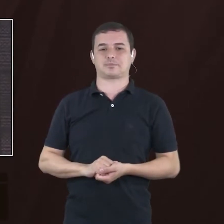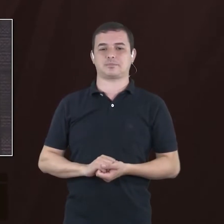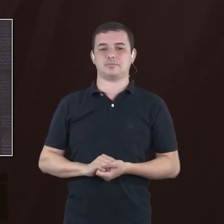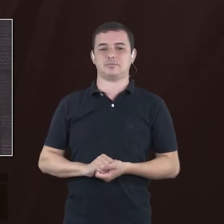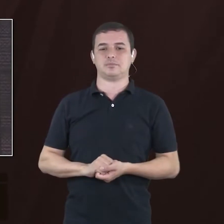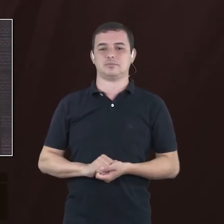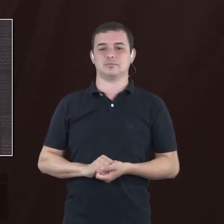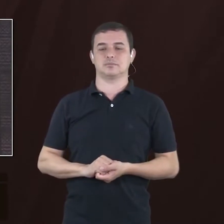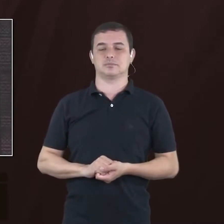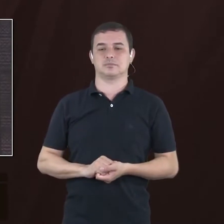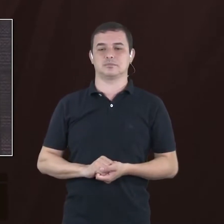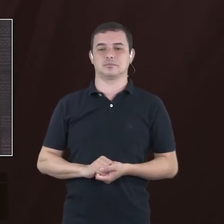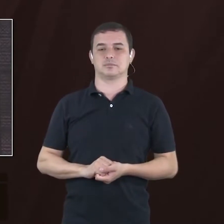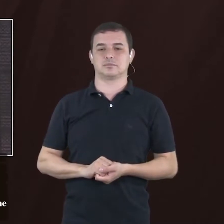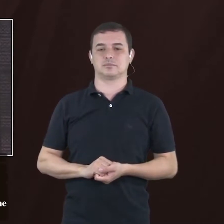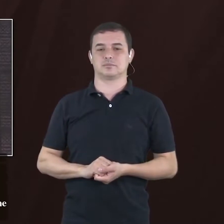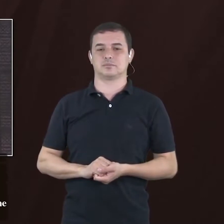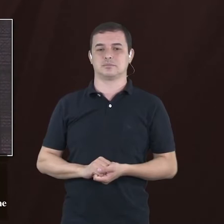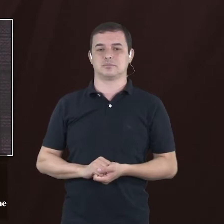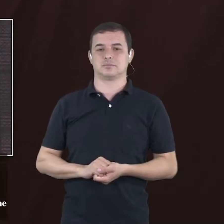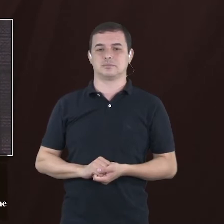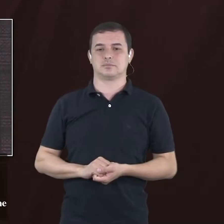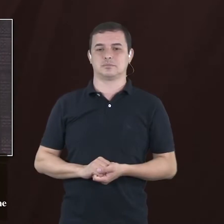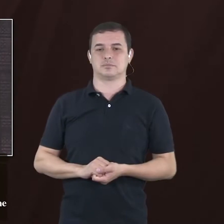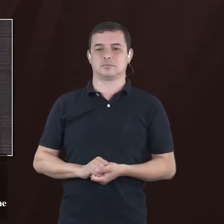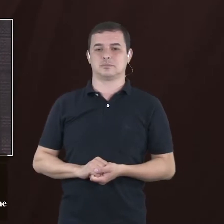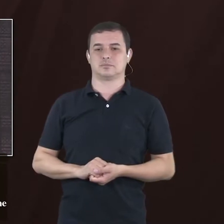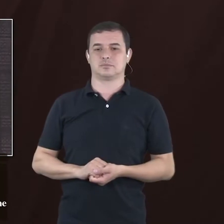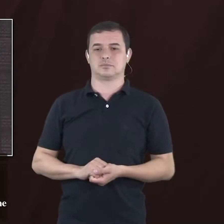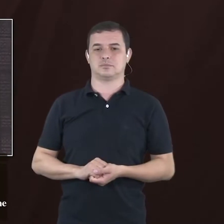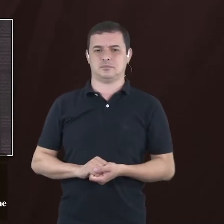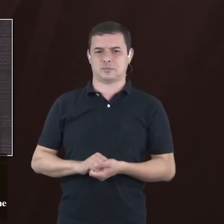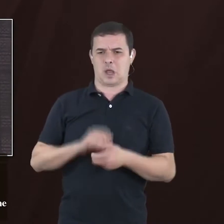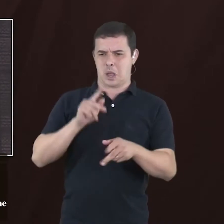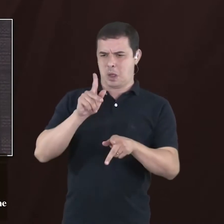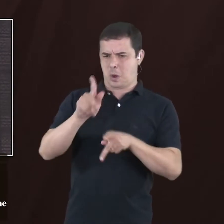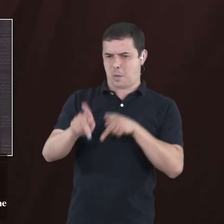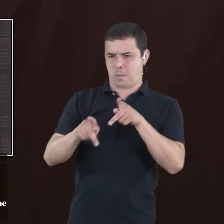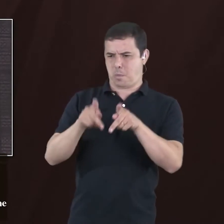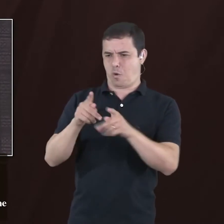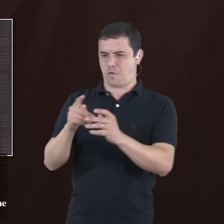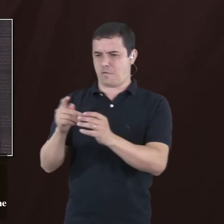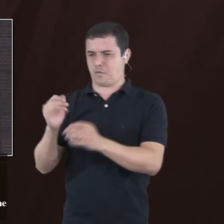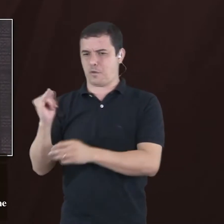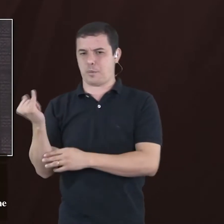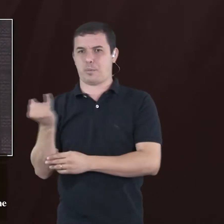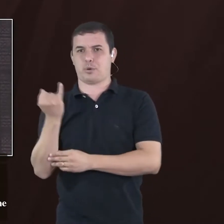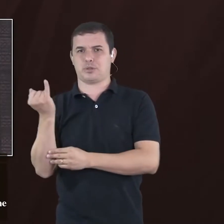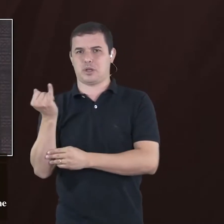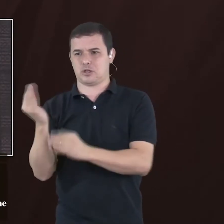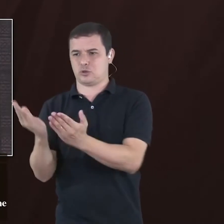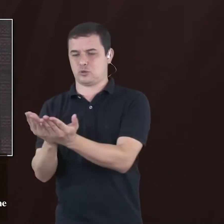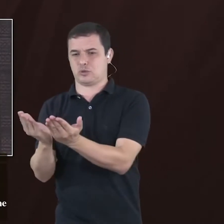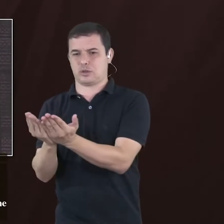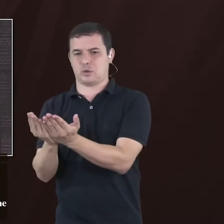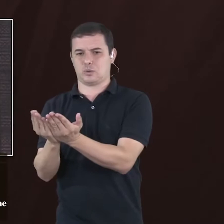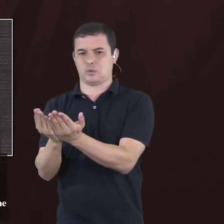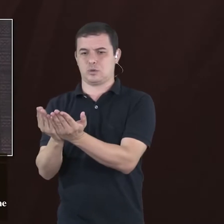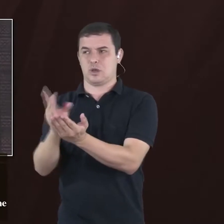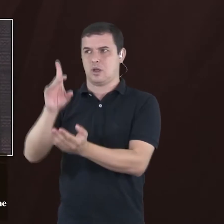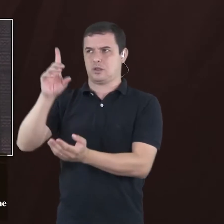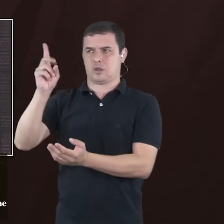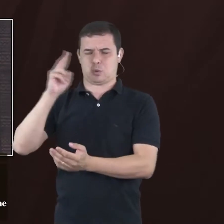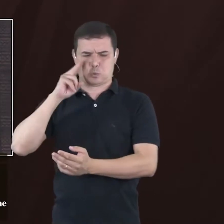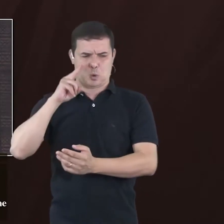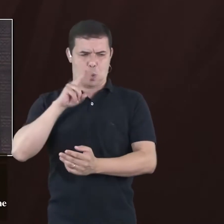E quanto àqueles que pareciam ser de maior influência, quais tenham sido outrora, não me interessa, Deus não aceita a aparência do